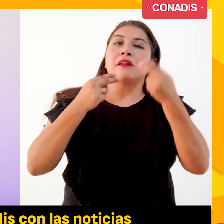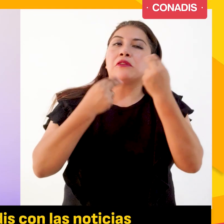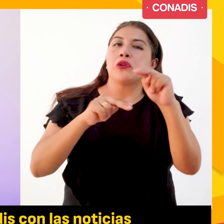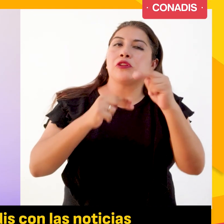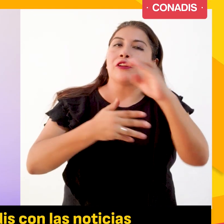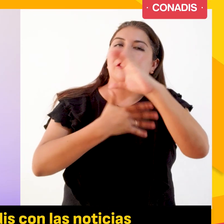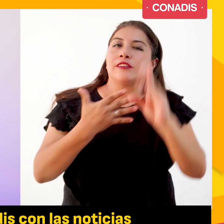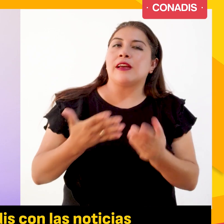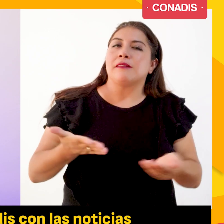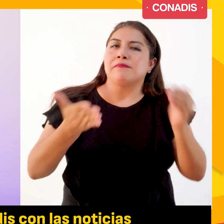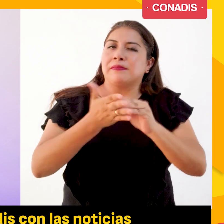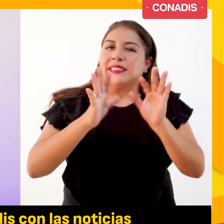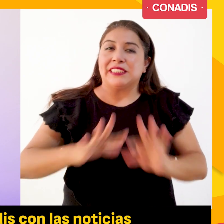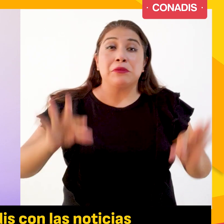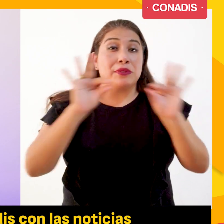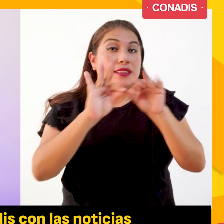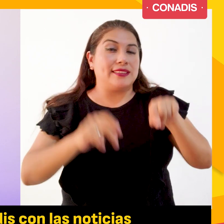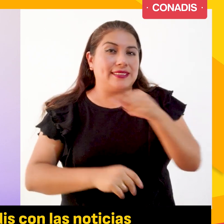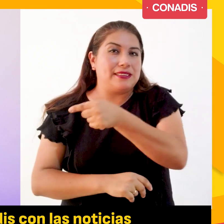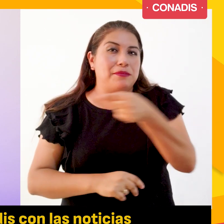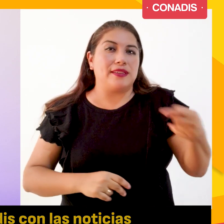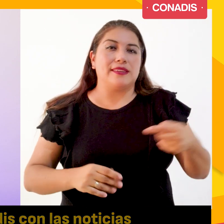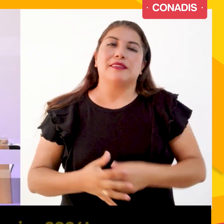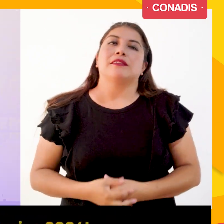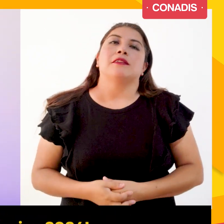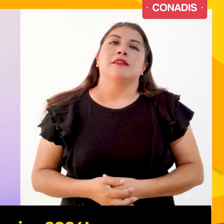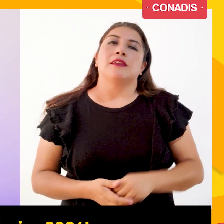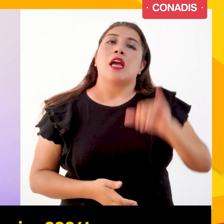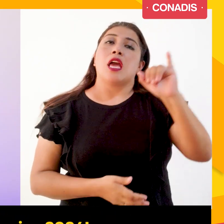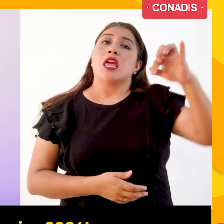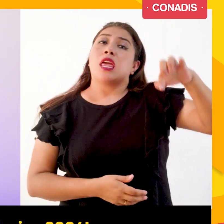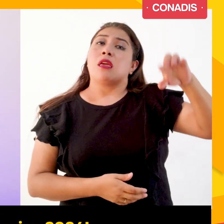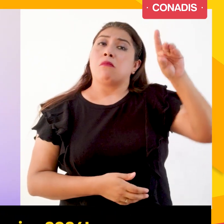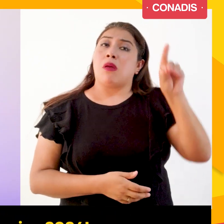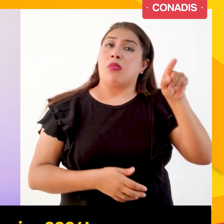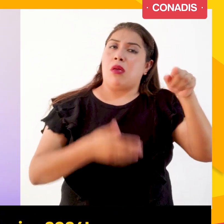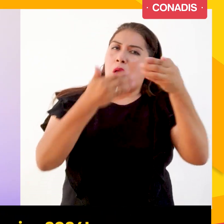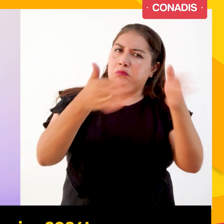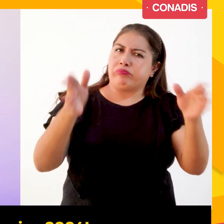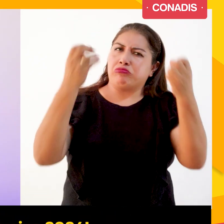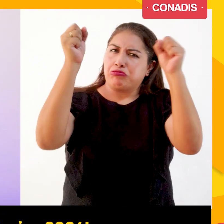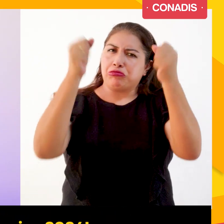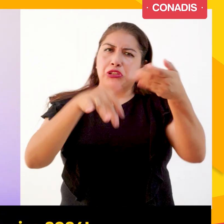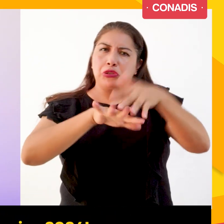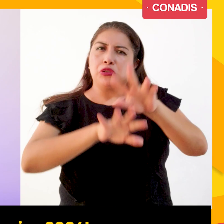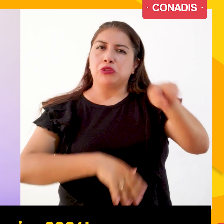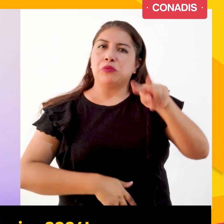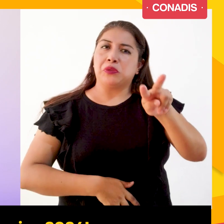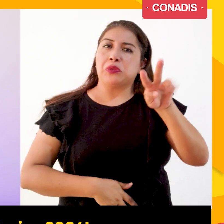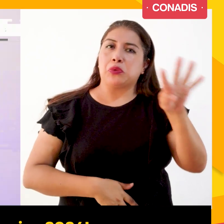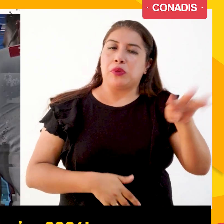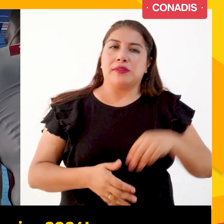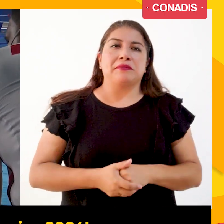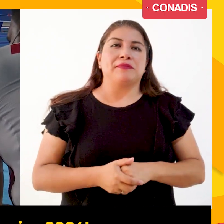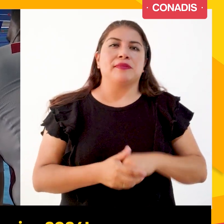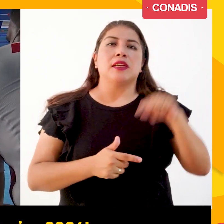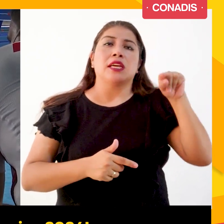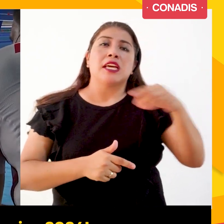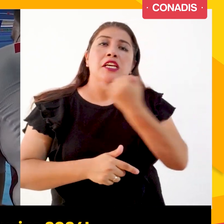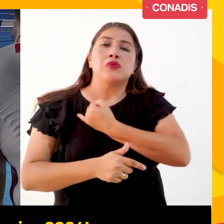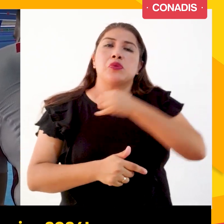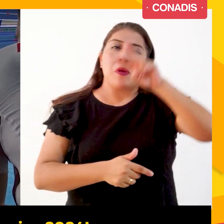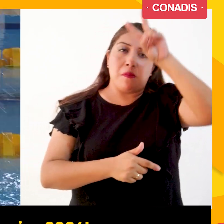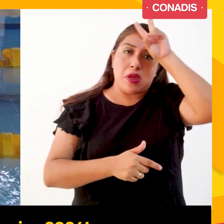Comenzamos Noticonadis con las noticias más importantes de la semana. El IPD abre Deporte Inclusivo 2024. El